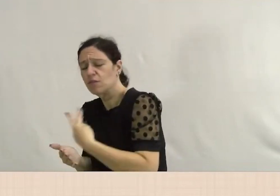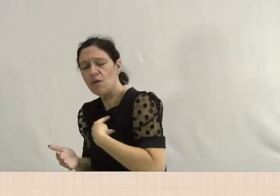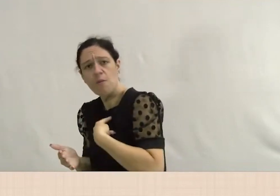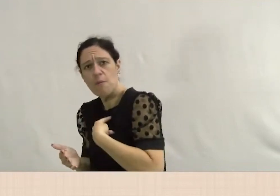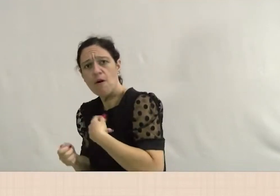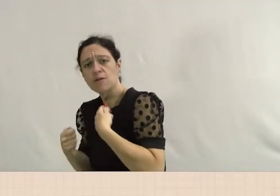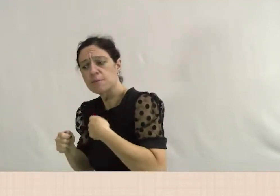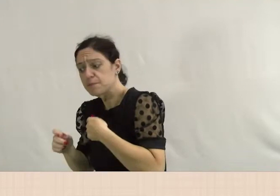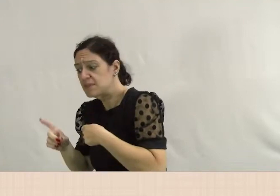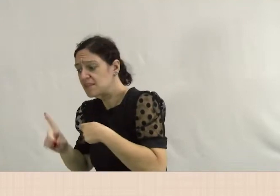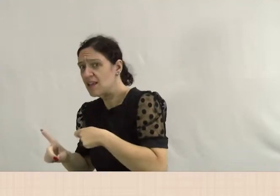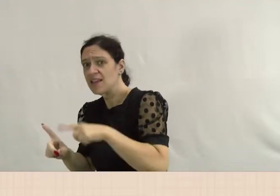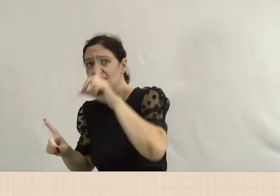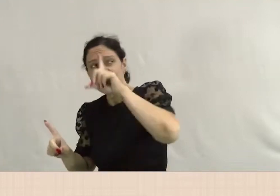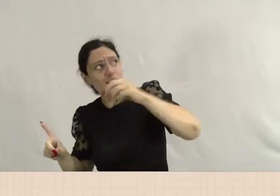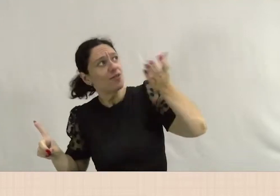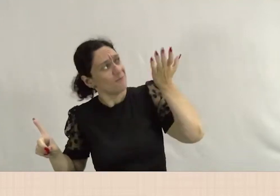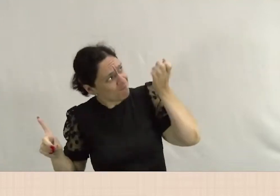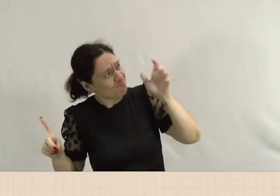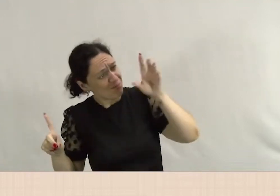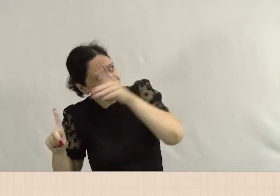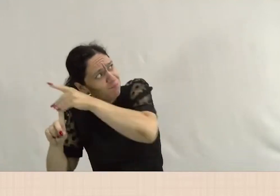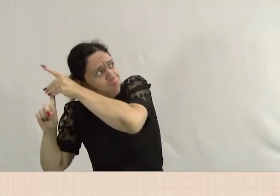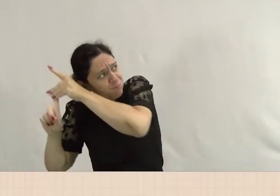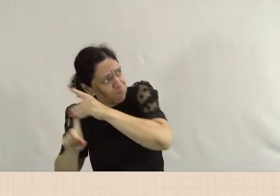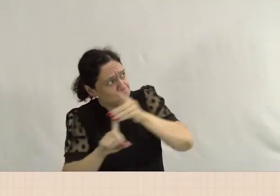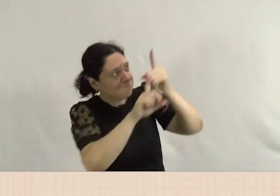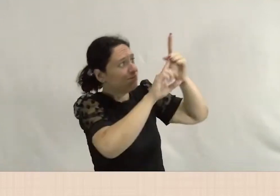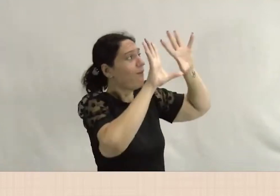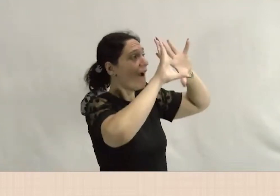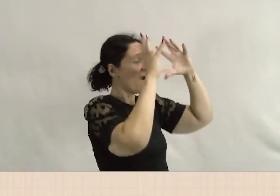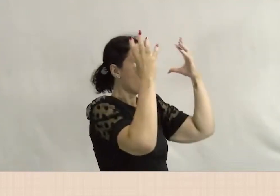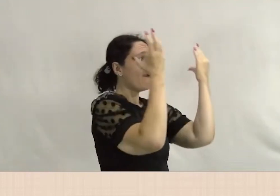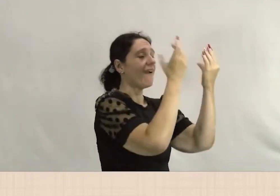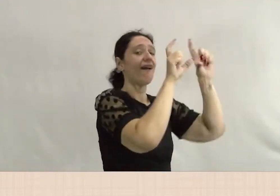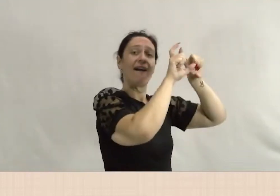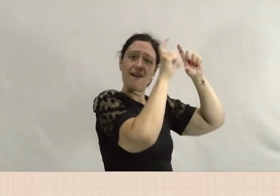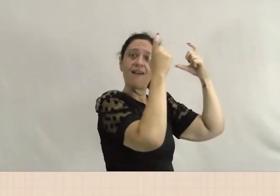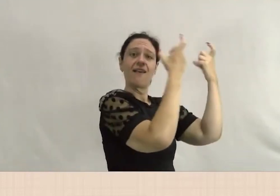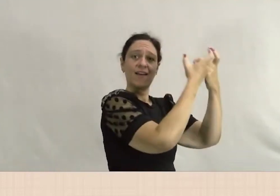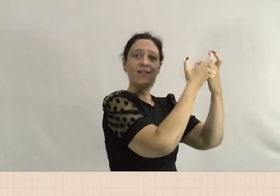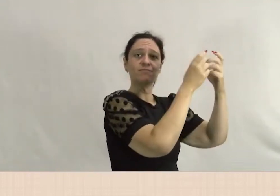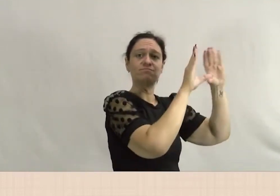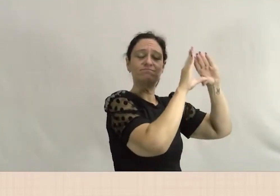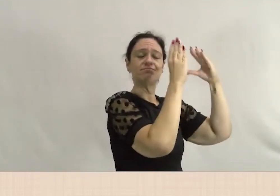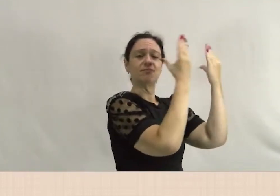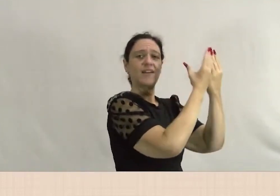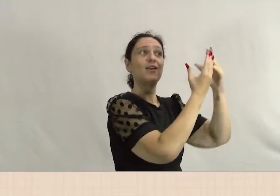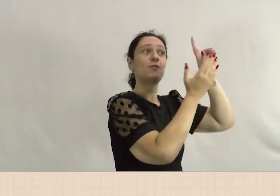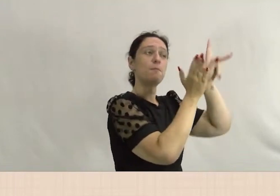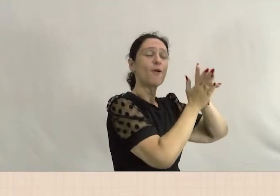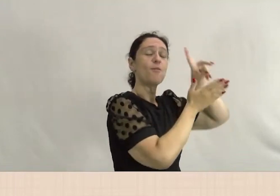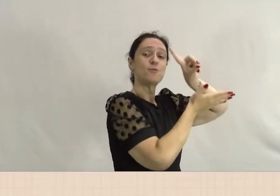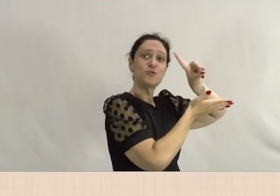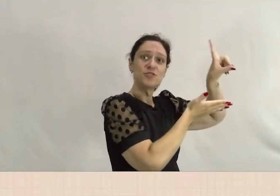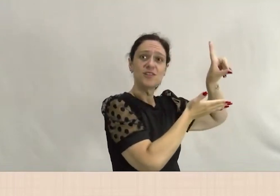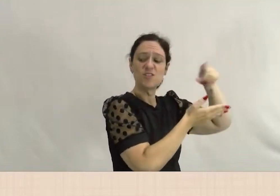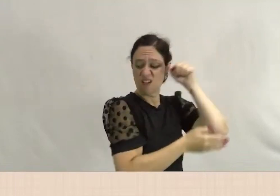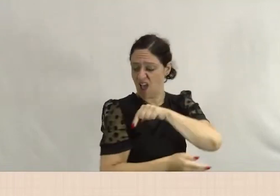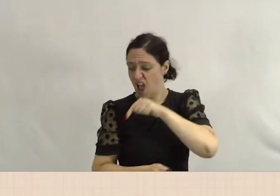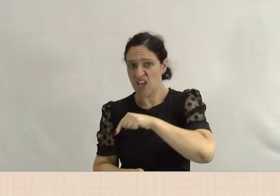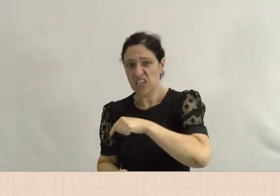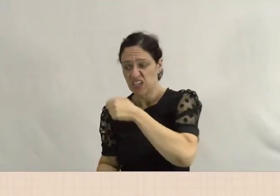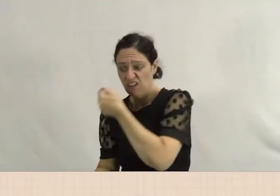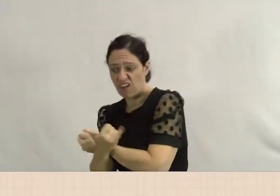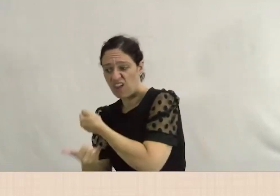reino errado? Porque ainda está debaixo do controle do velho homem, que ali o engano é que engana todo